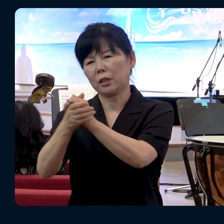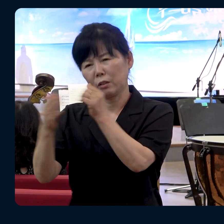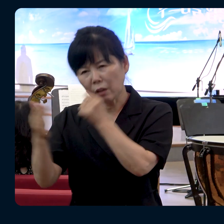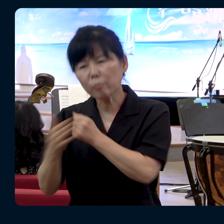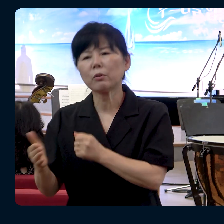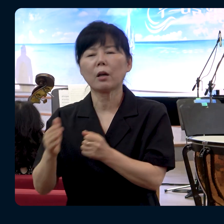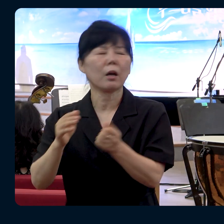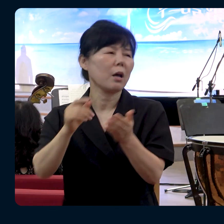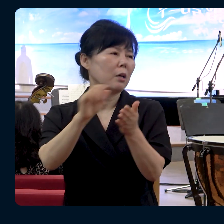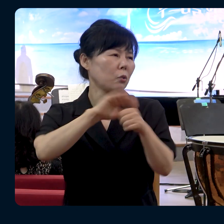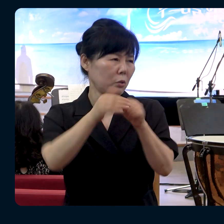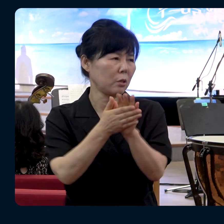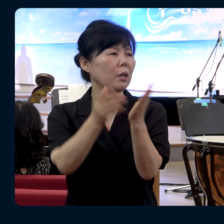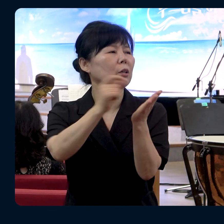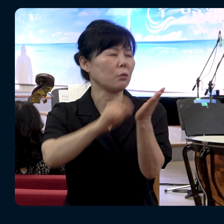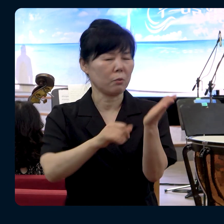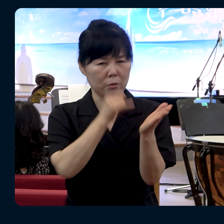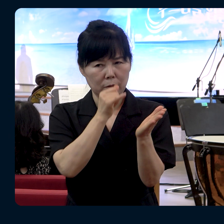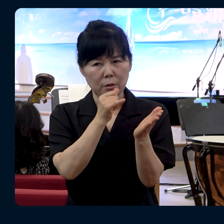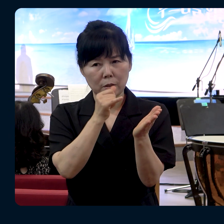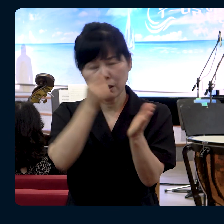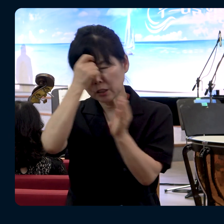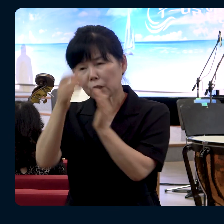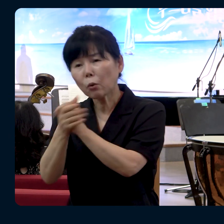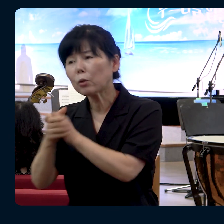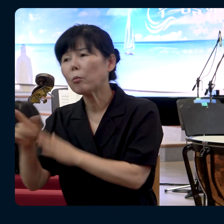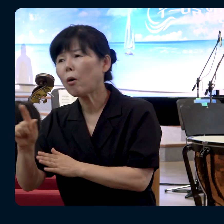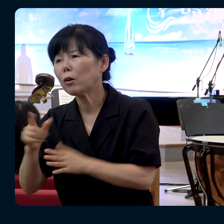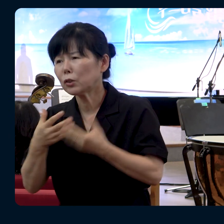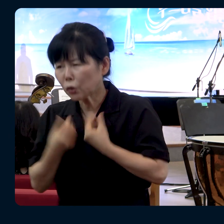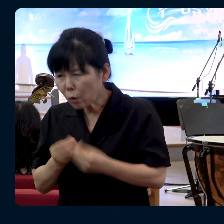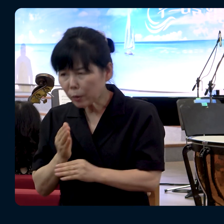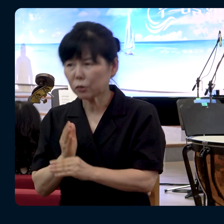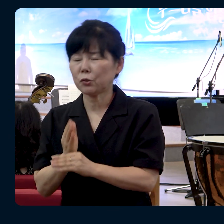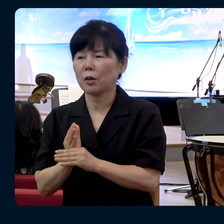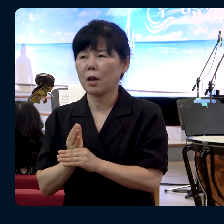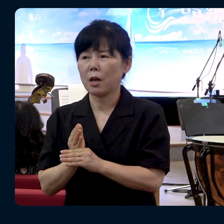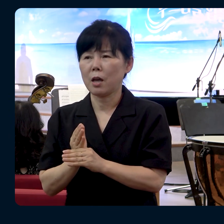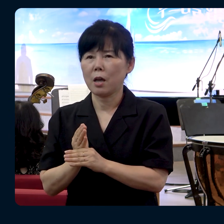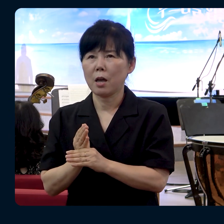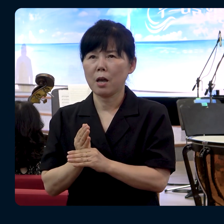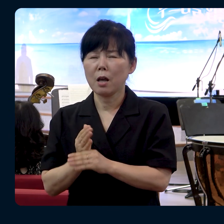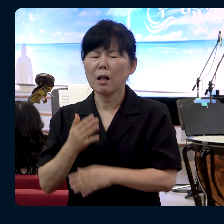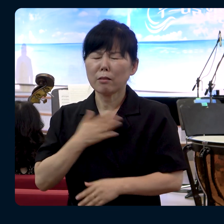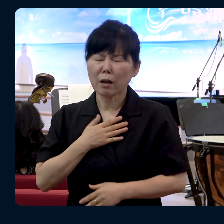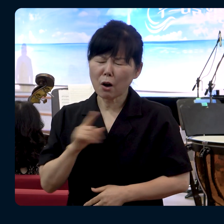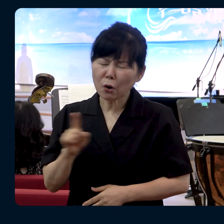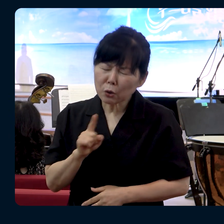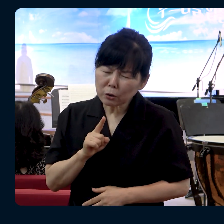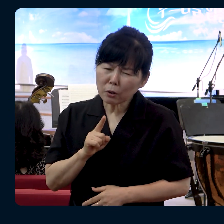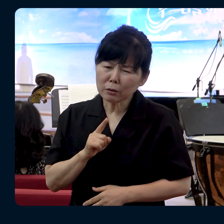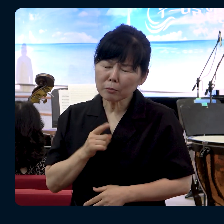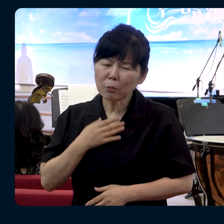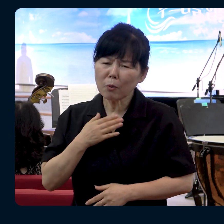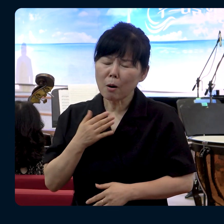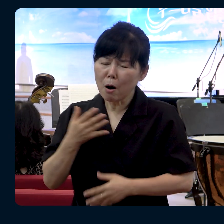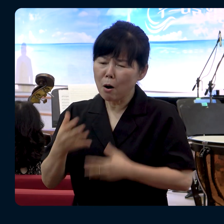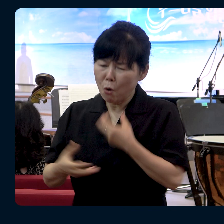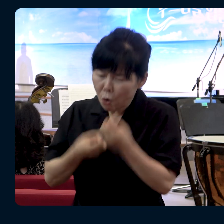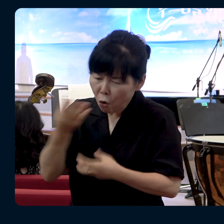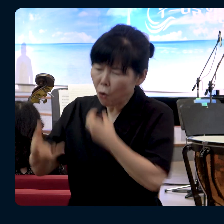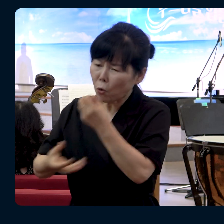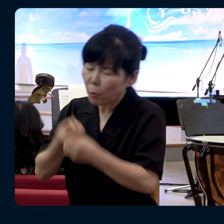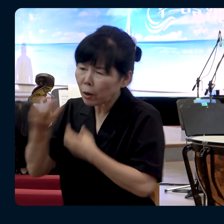것이다. 기도라는 거예요. 하나님은 우리의 절망 속에서 내가 어떤 말을 하는지, 내가 어떤 말을 하나님